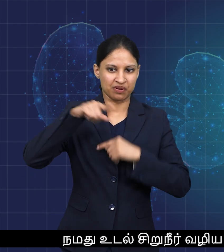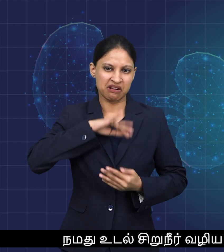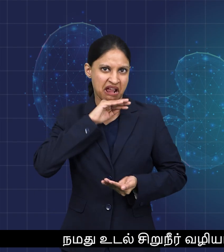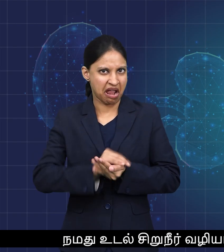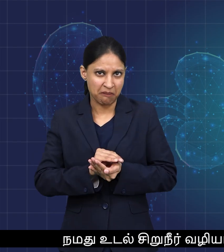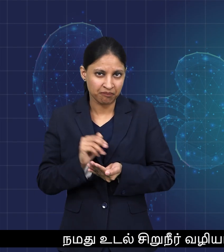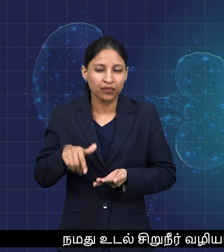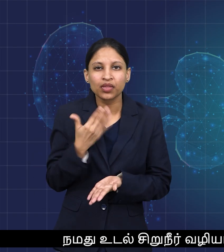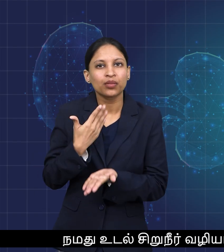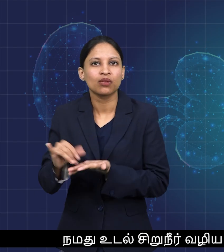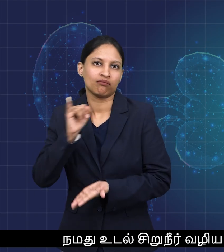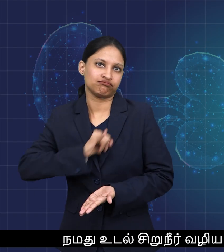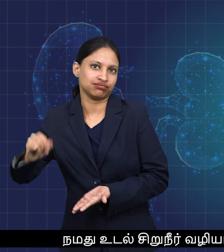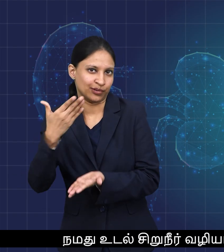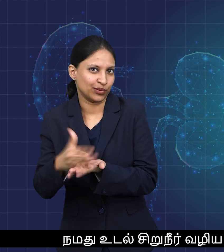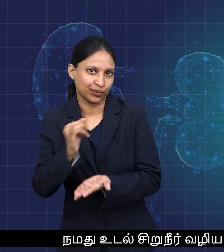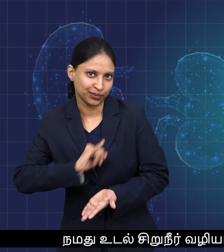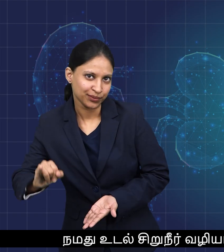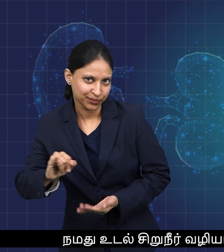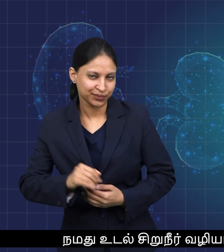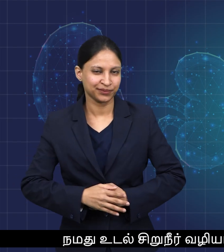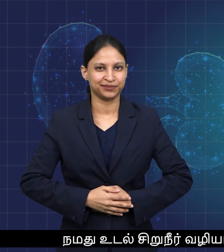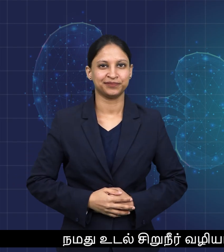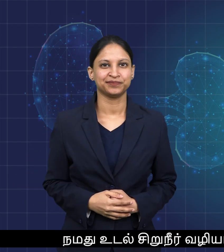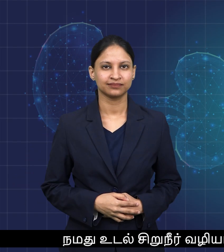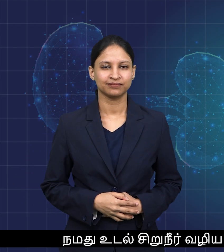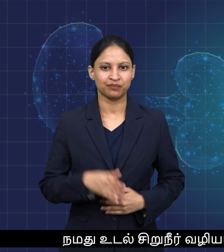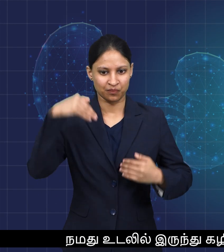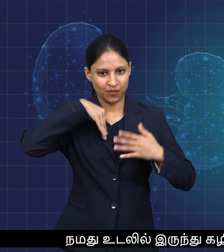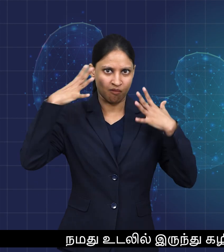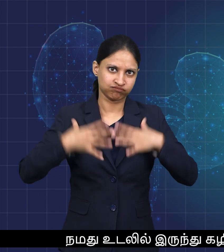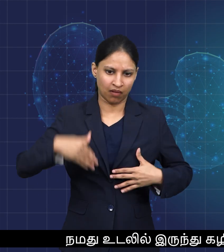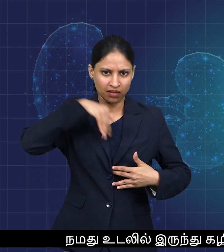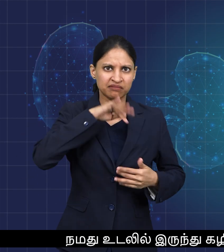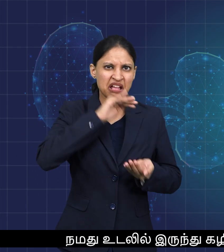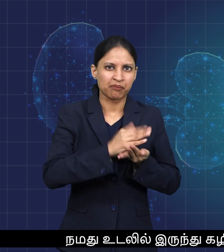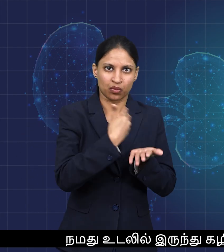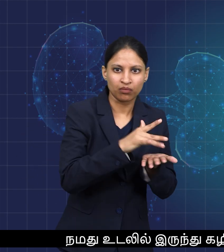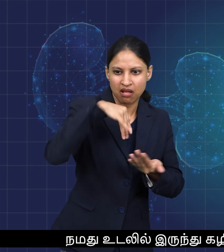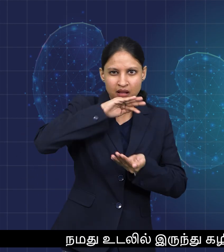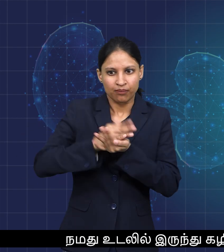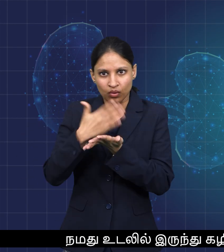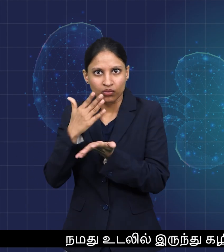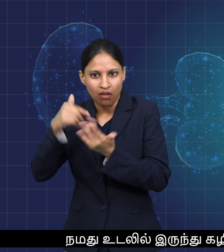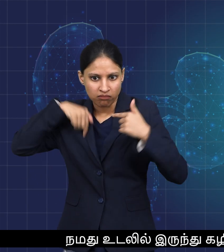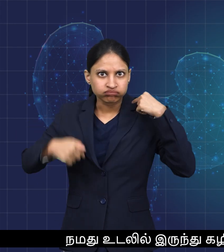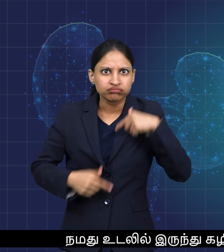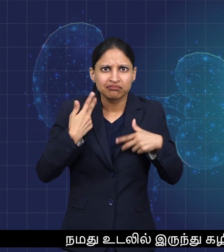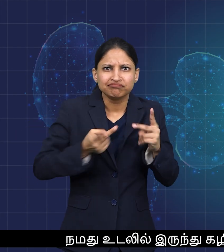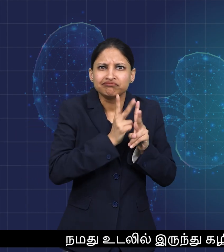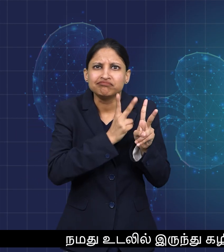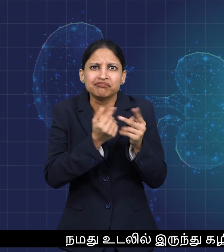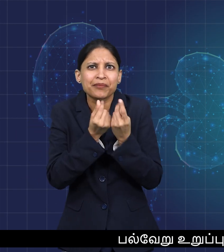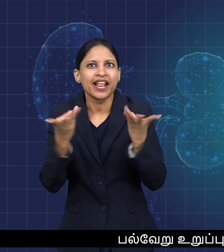நமது உடல் சிறுநீர் வழியாக கழிவுகளை வெளியேற்றுகிறது. நமது உடலில் இருந்து கழிவுகளை